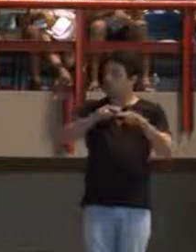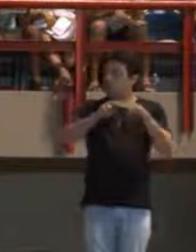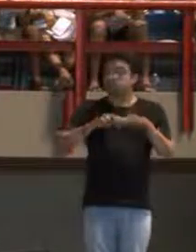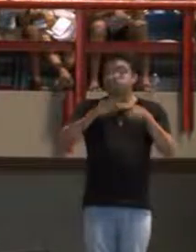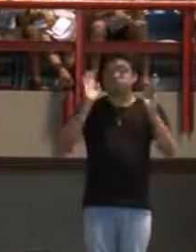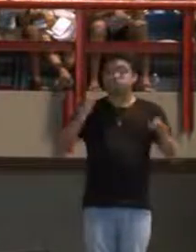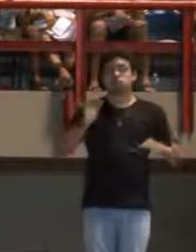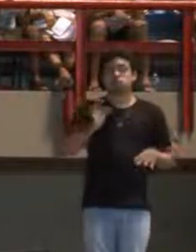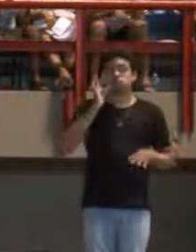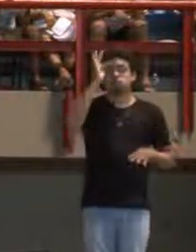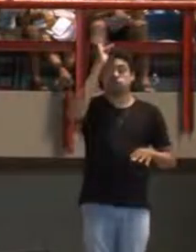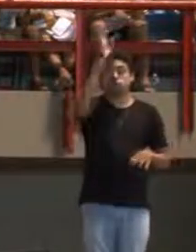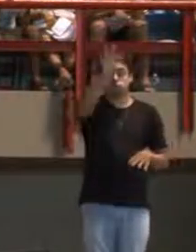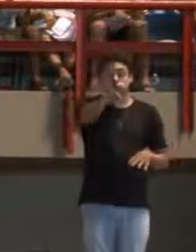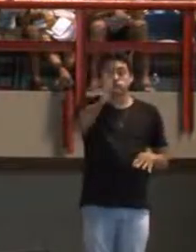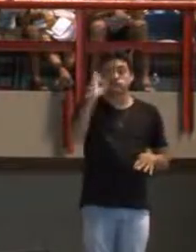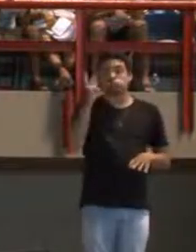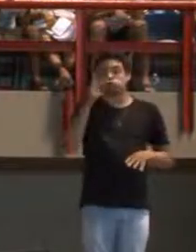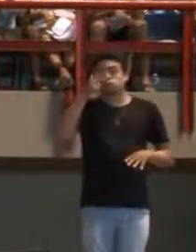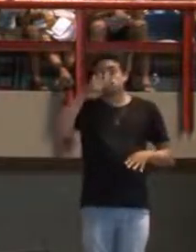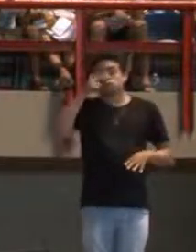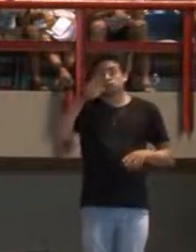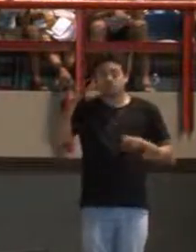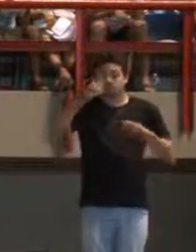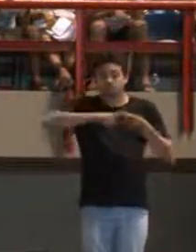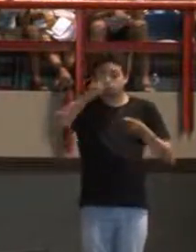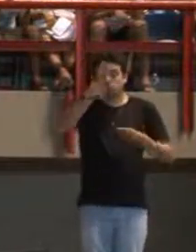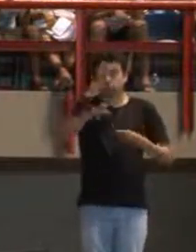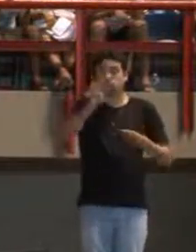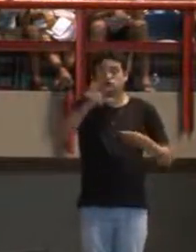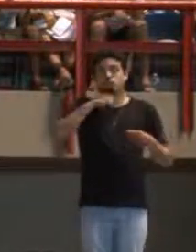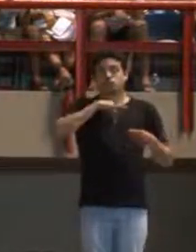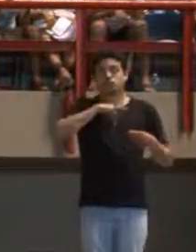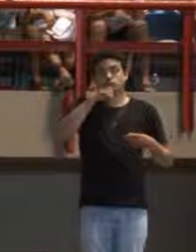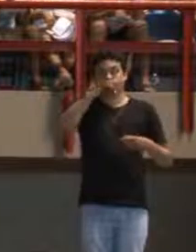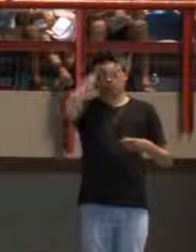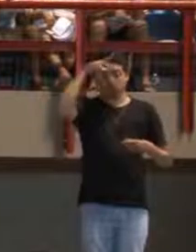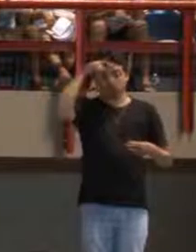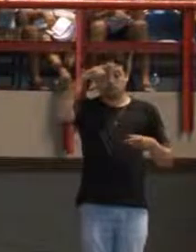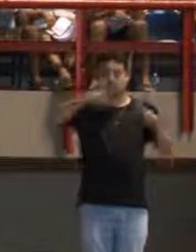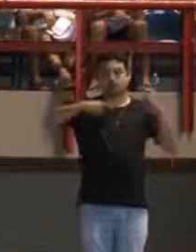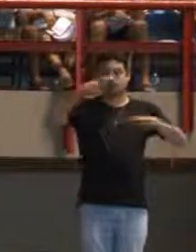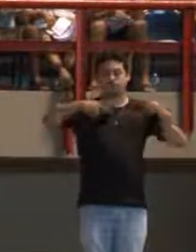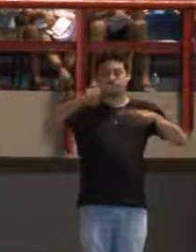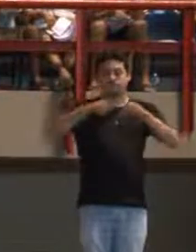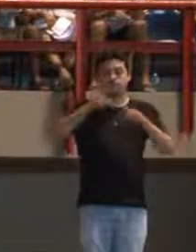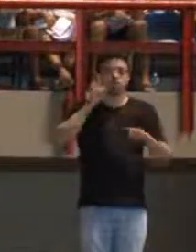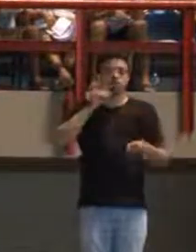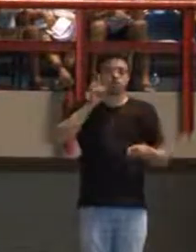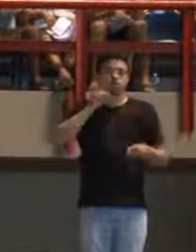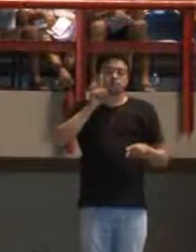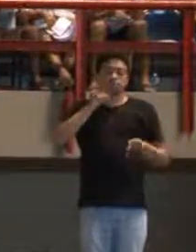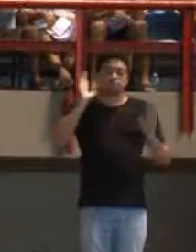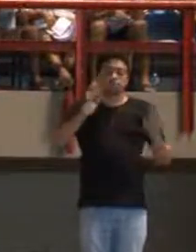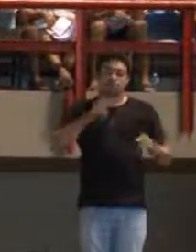no futuro, se a história se repetir, nós devemos ter guerra na Amazônia. Os americanos aí